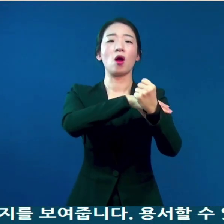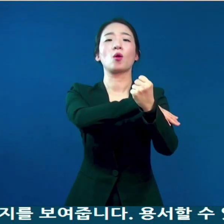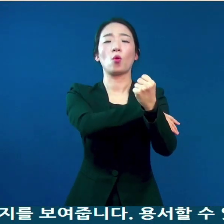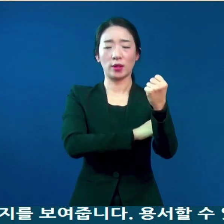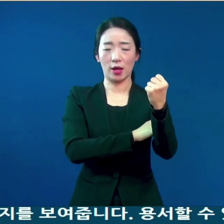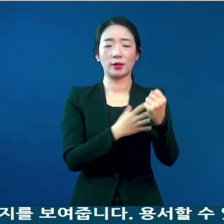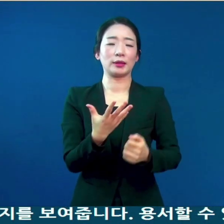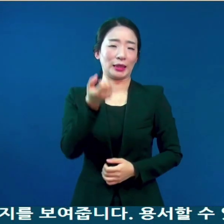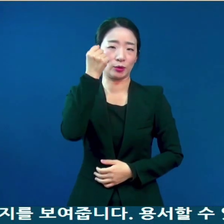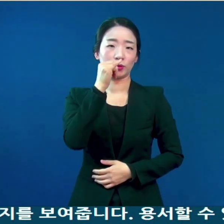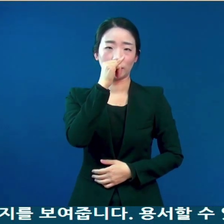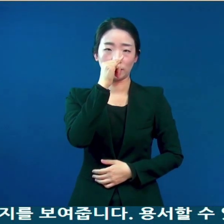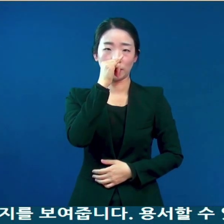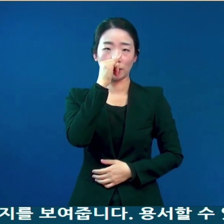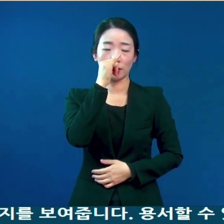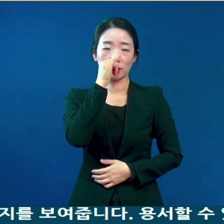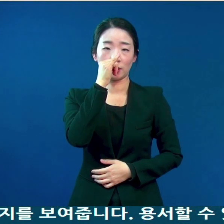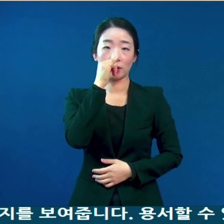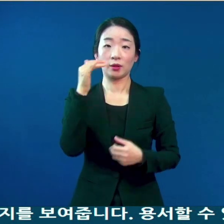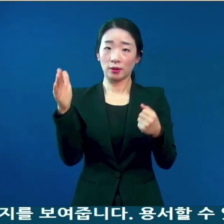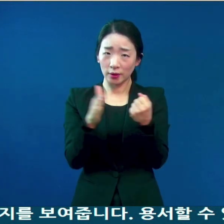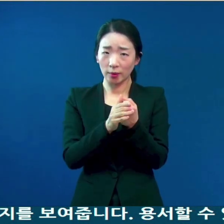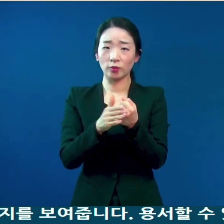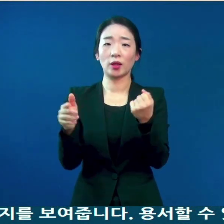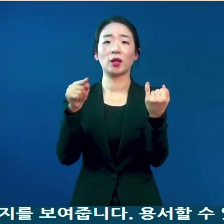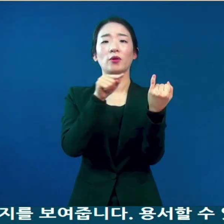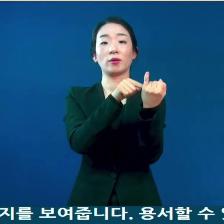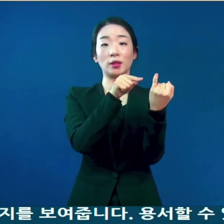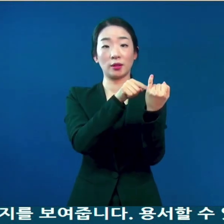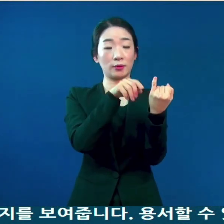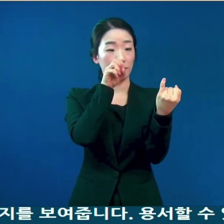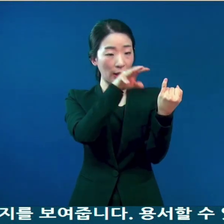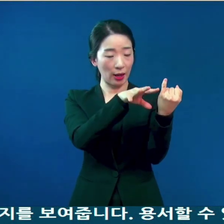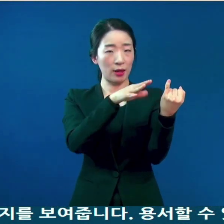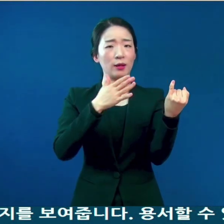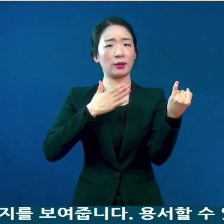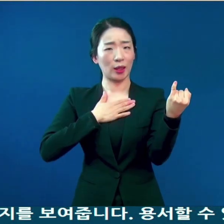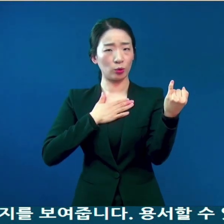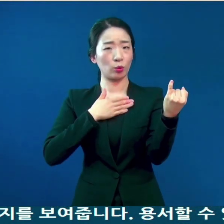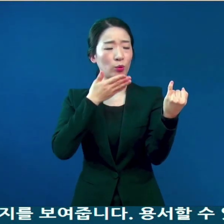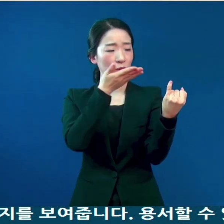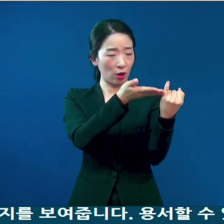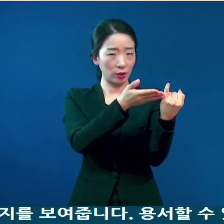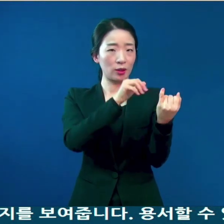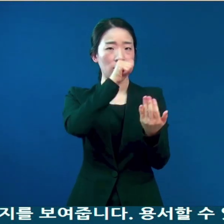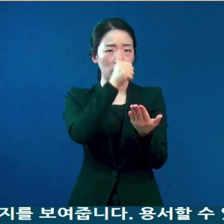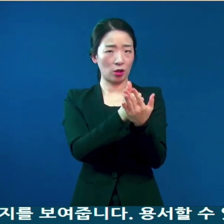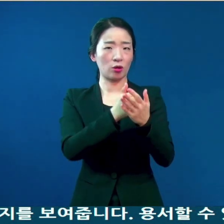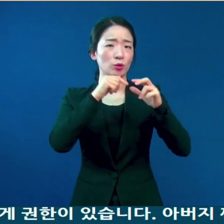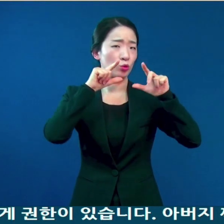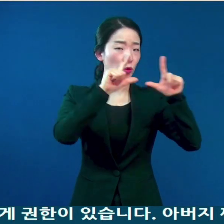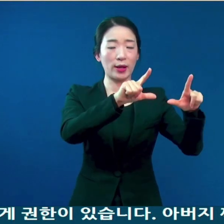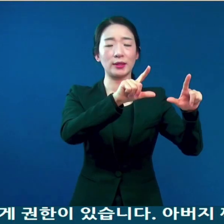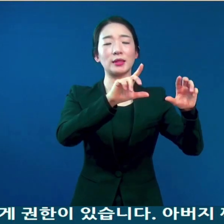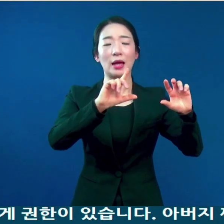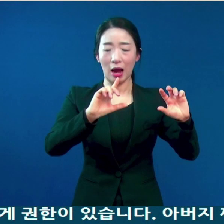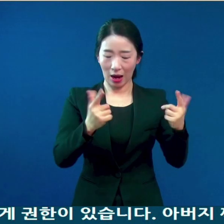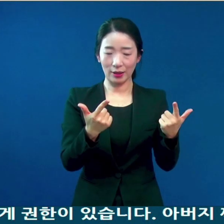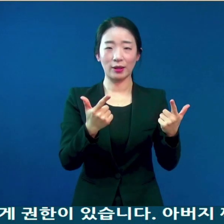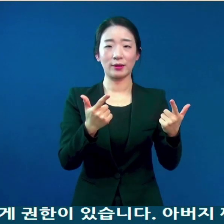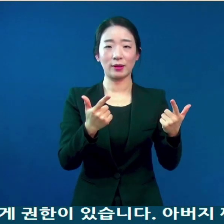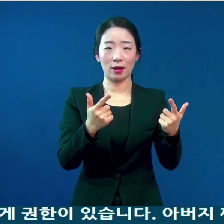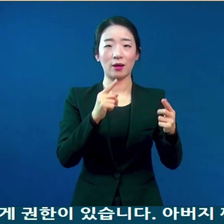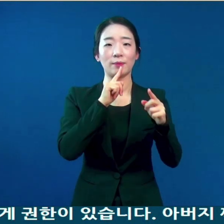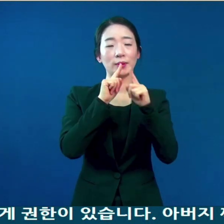너를 정죄하지 않겠다. 나도 너를 정죄하지 않겠다라고